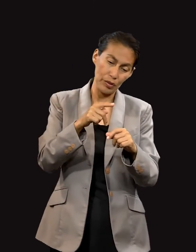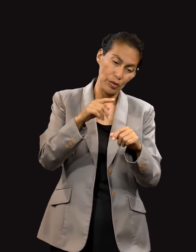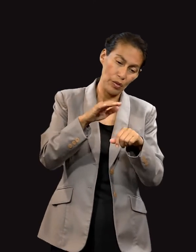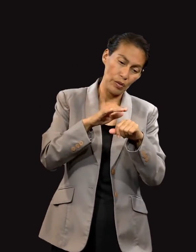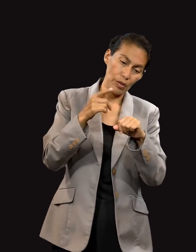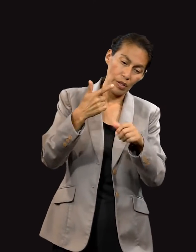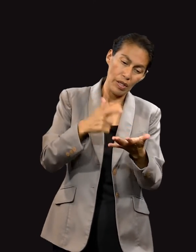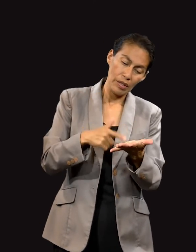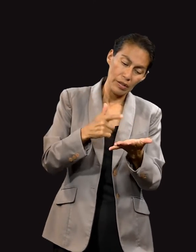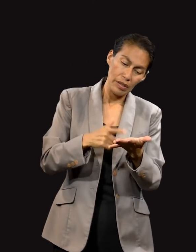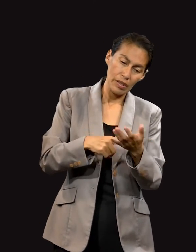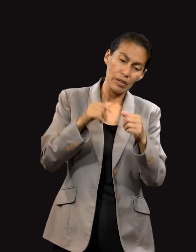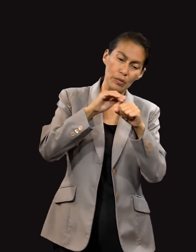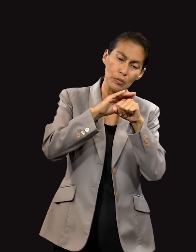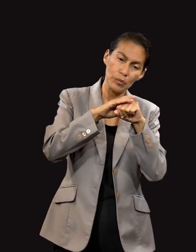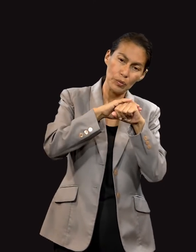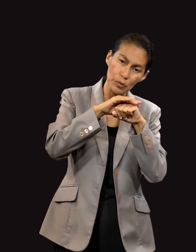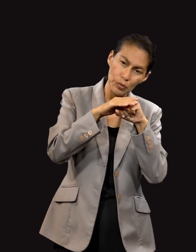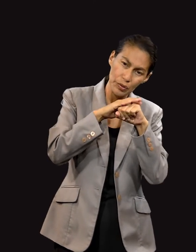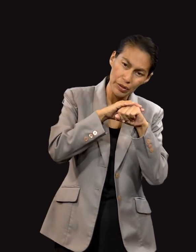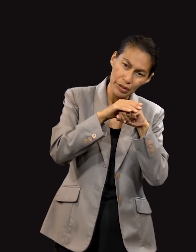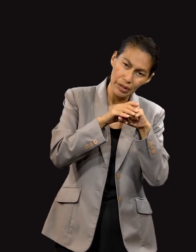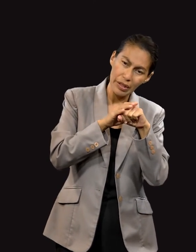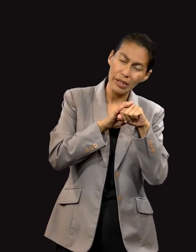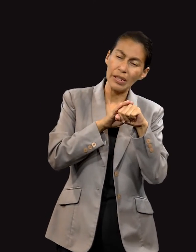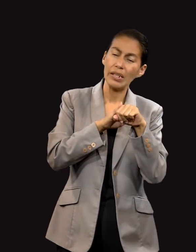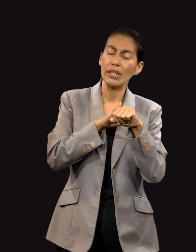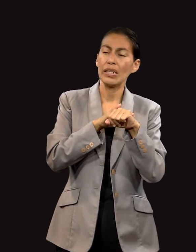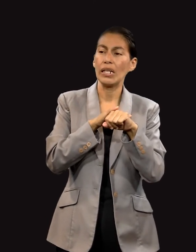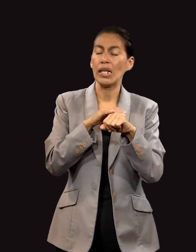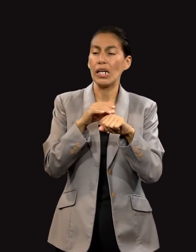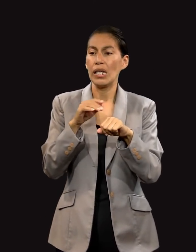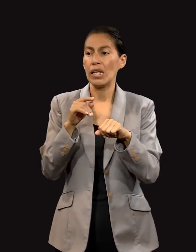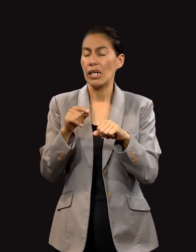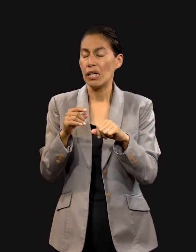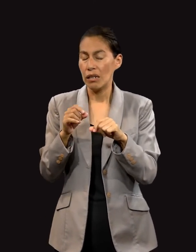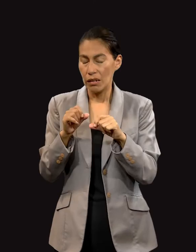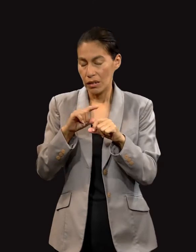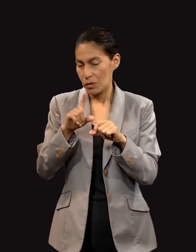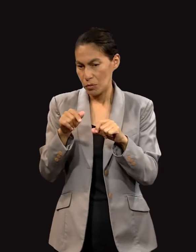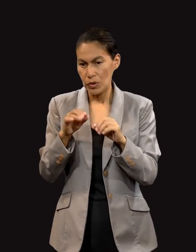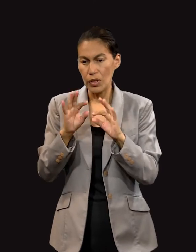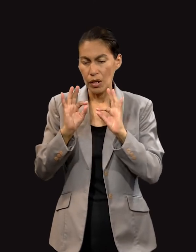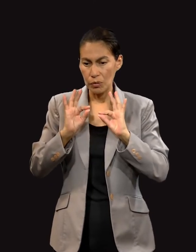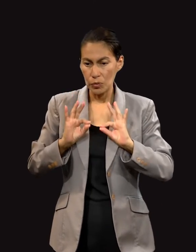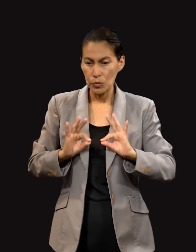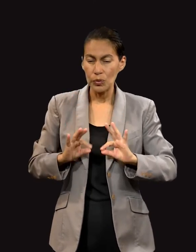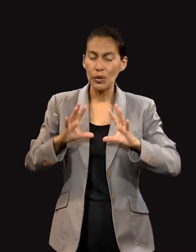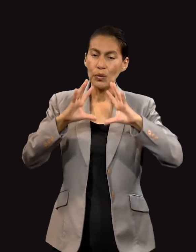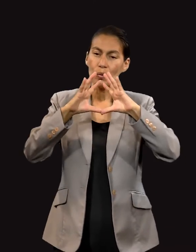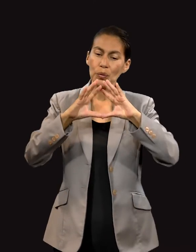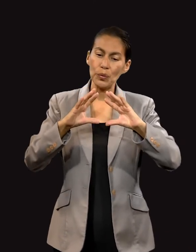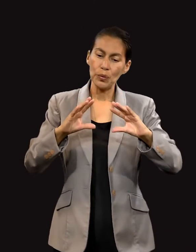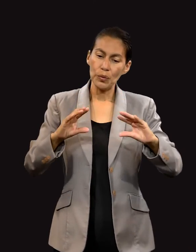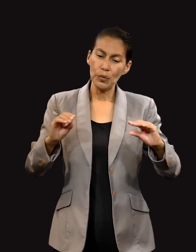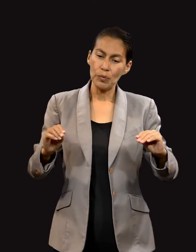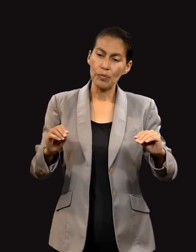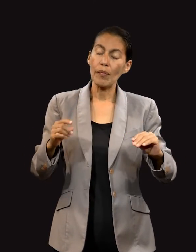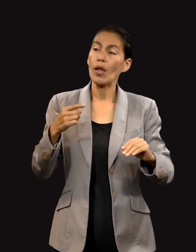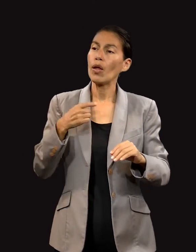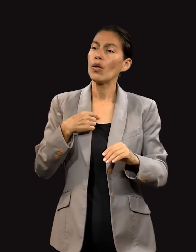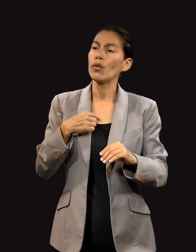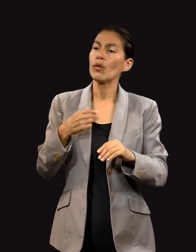recuperó. Y ella decía, es que yo me quiero bautizar. Y el pastor dijo, ya la ungimos, es como el